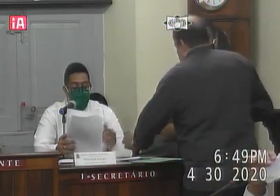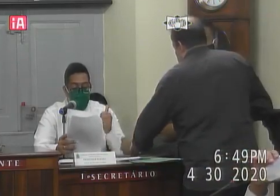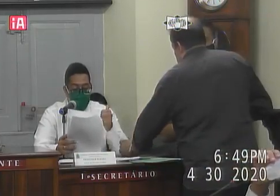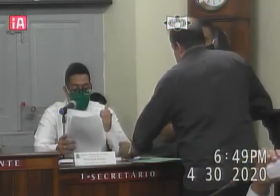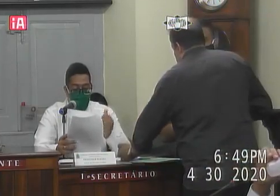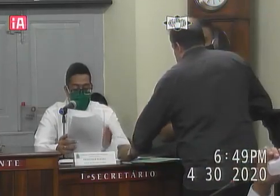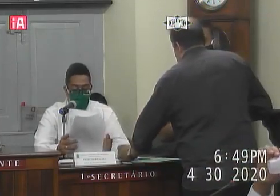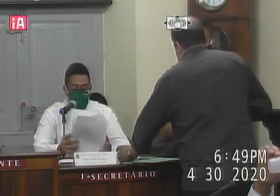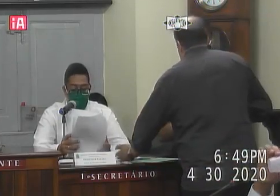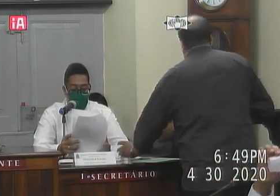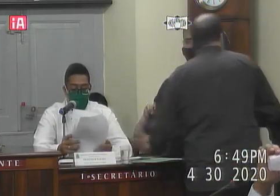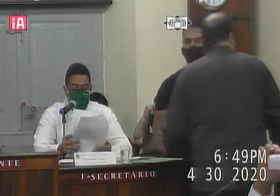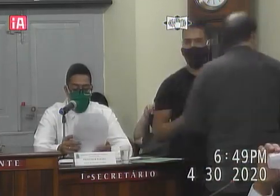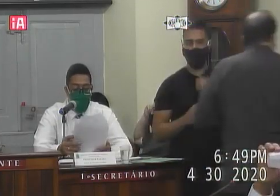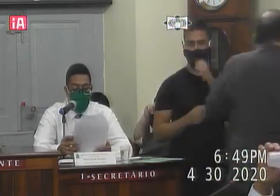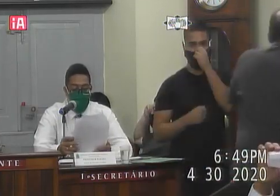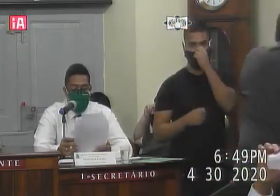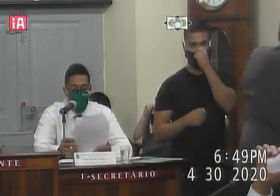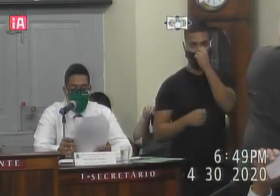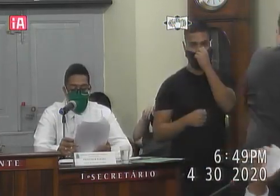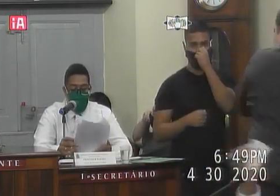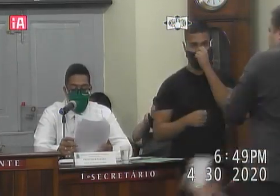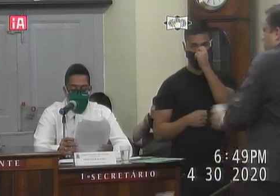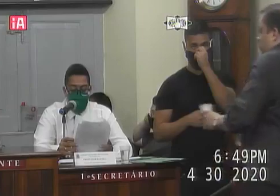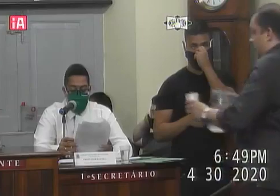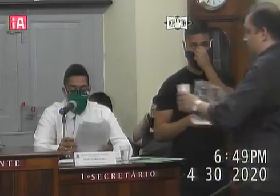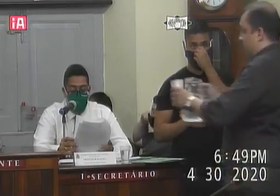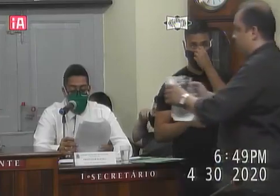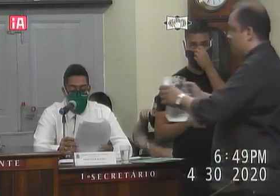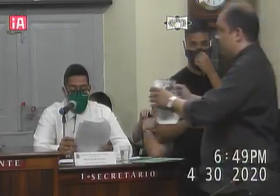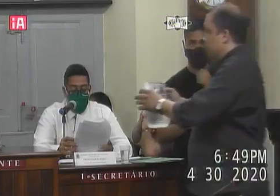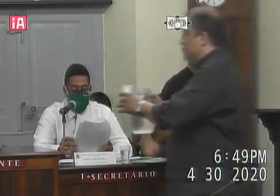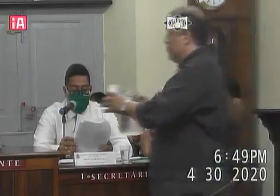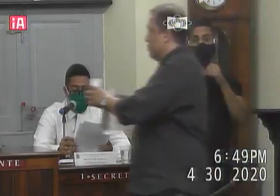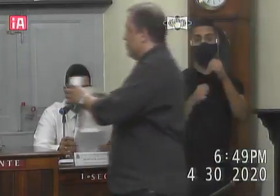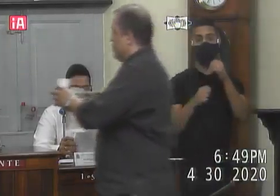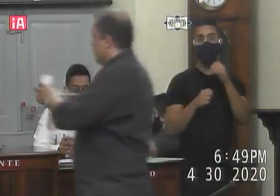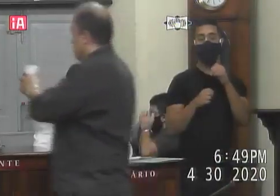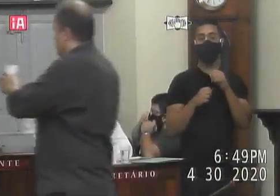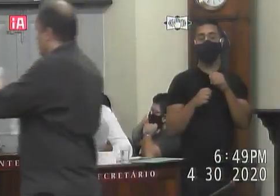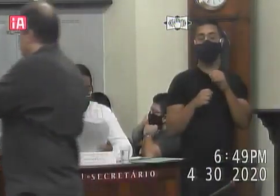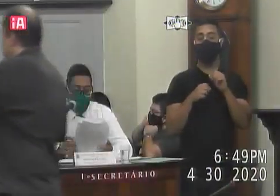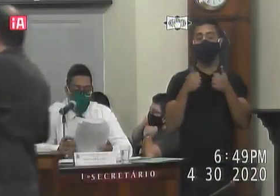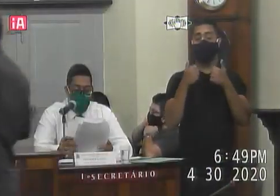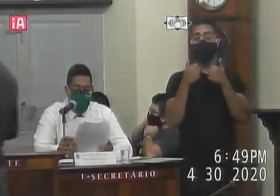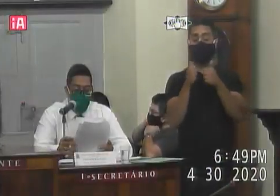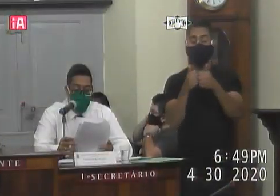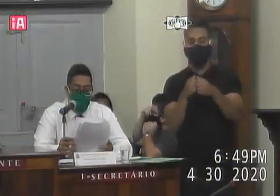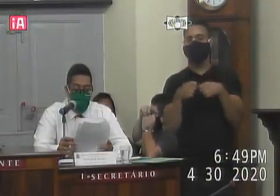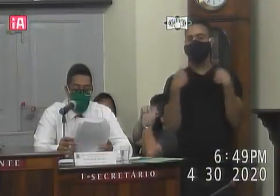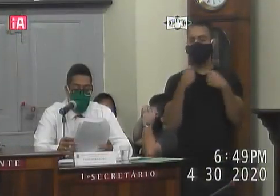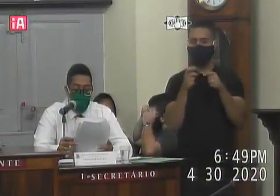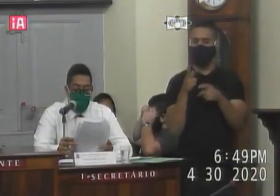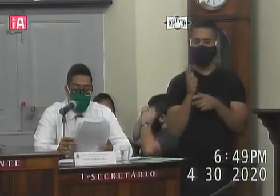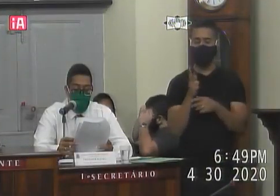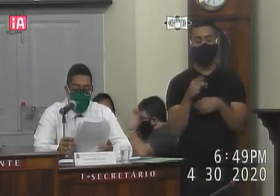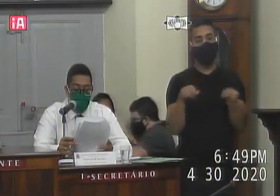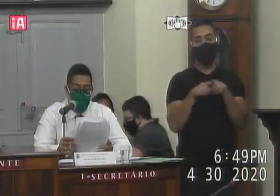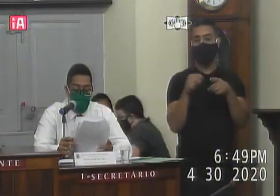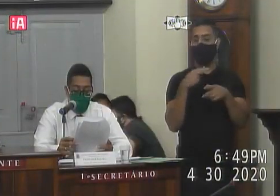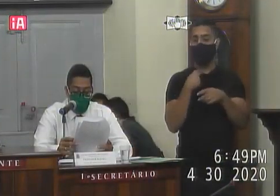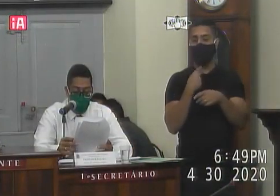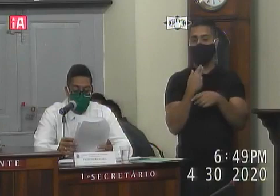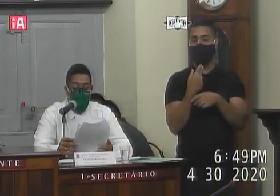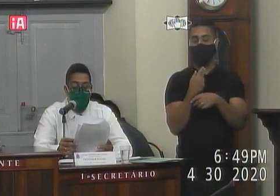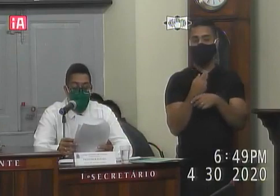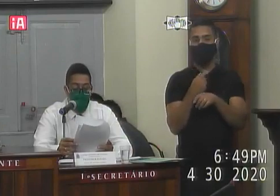O transporte público é um direito social e essencial dos brasileiros e precisa continuar operando para evitar filas e aglomerações em pontos